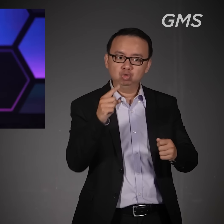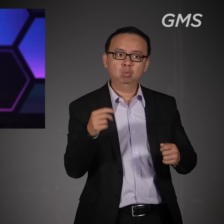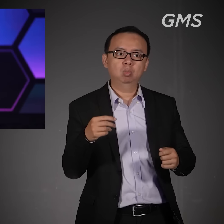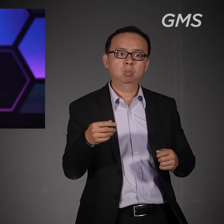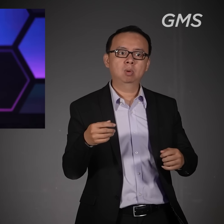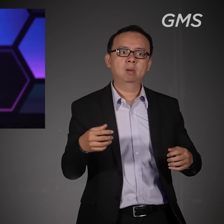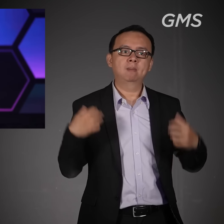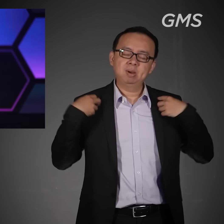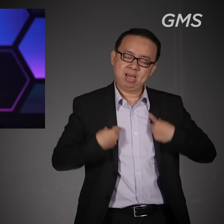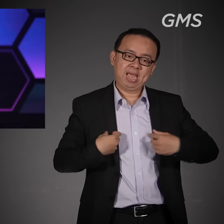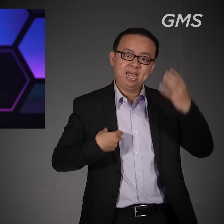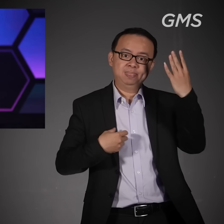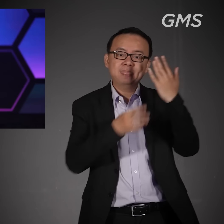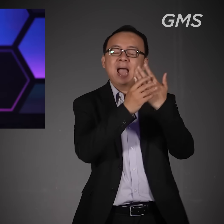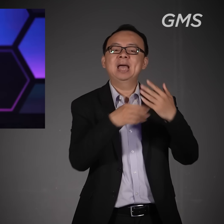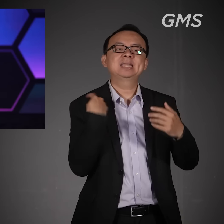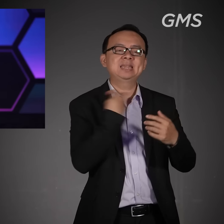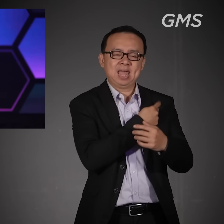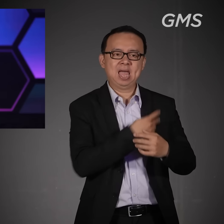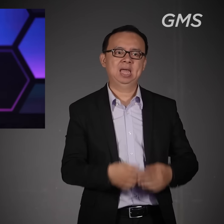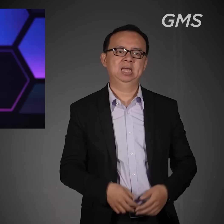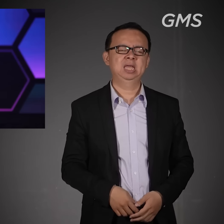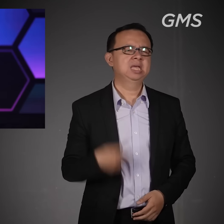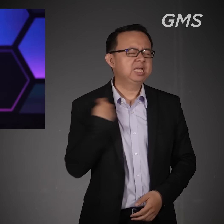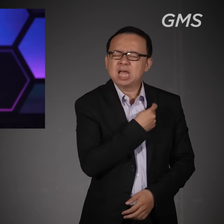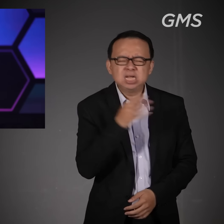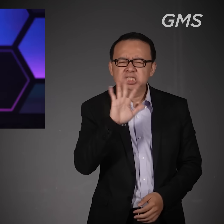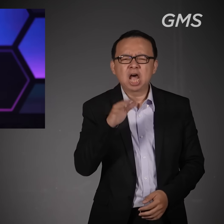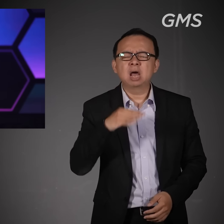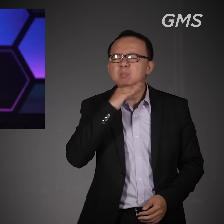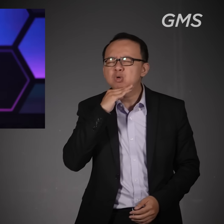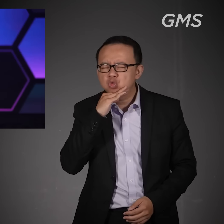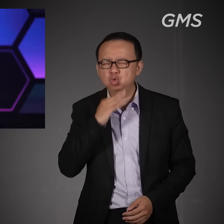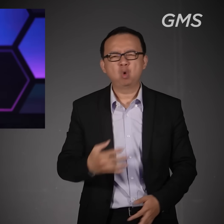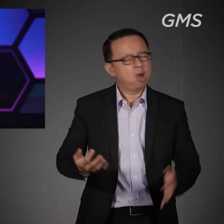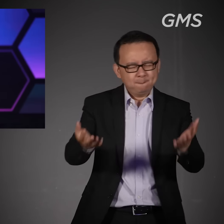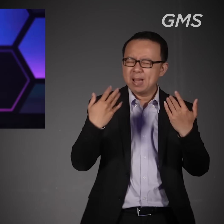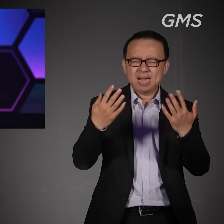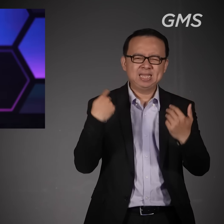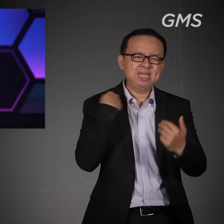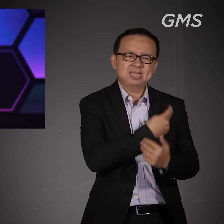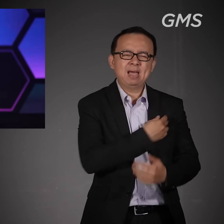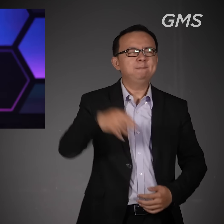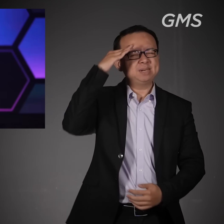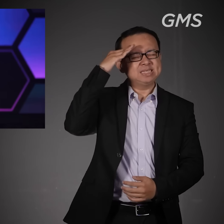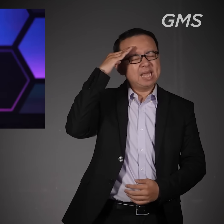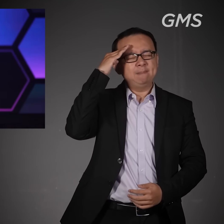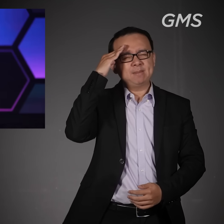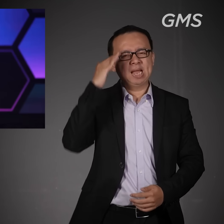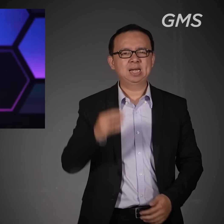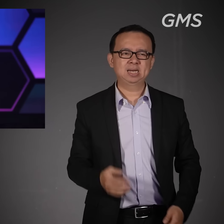jangan pernah tunggu-tungguan. Persiapkan apa yang bisa. Prepare what you can.